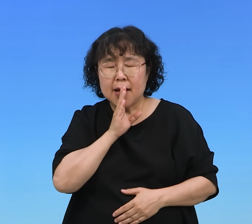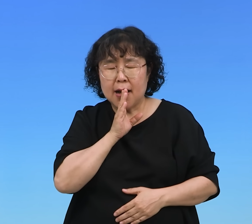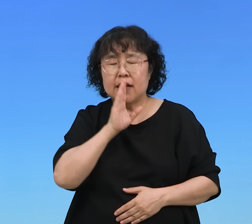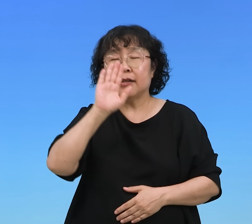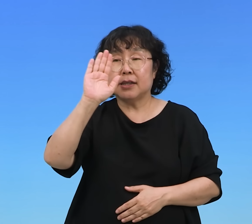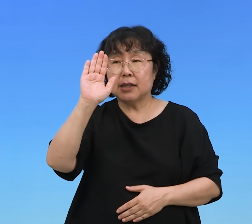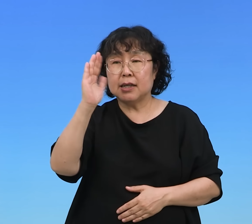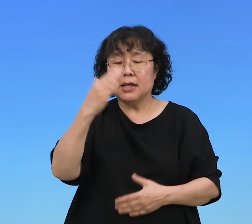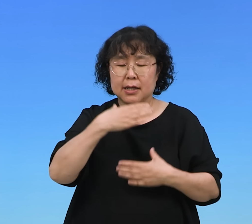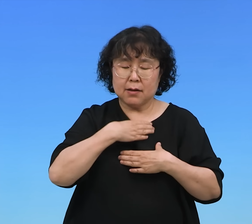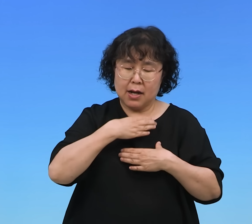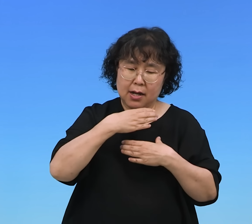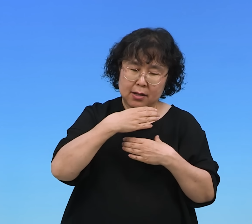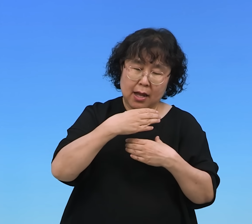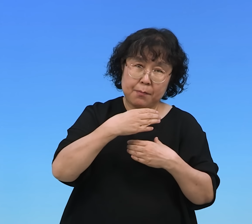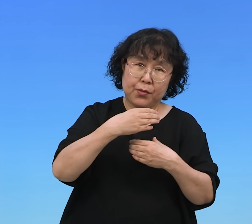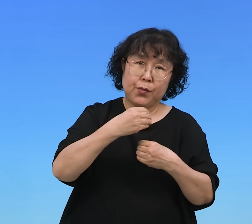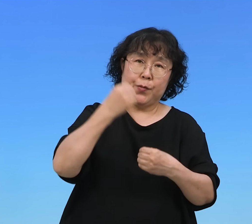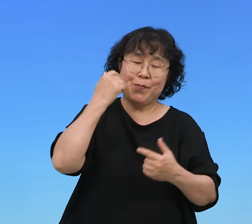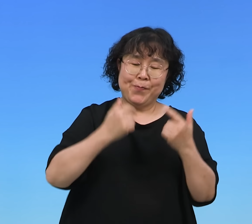나 누리겠네.